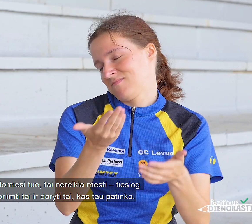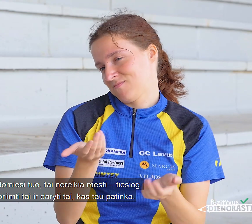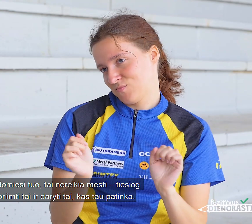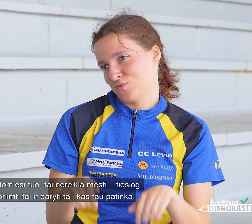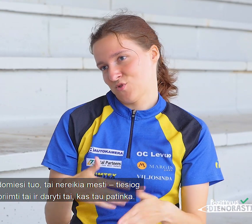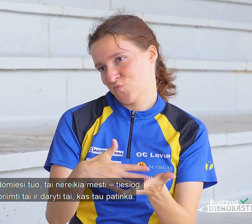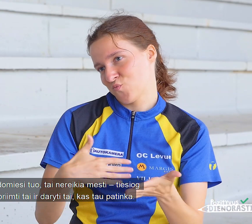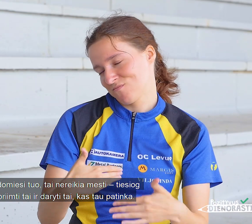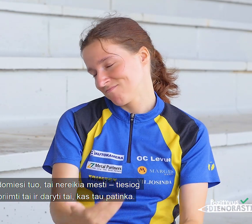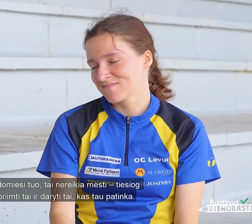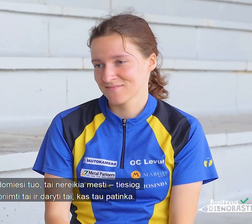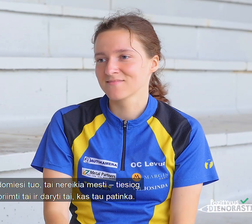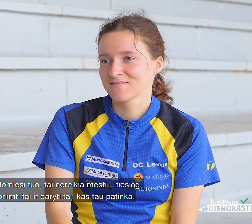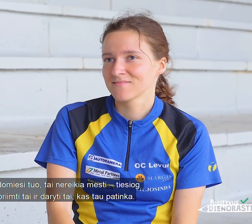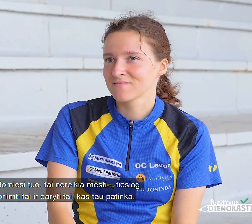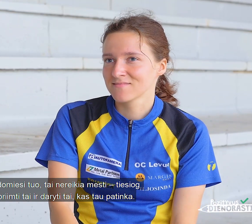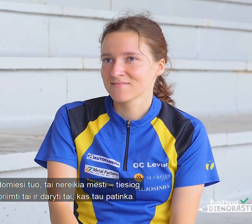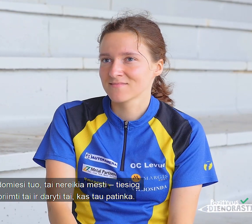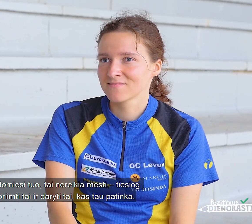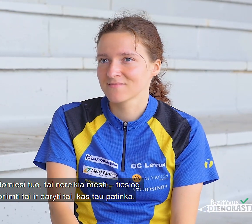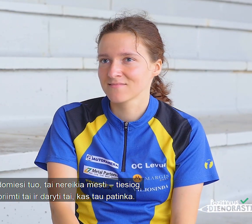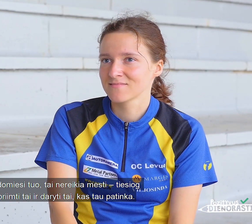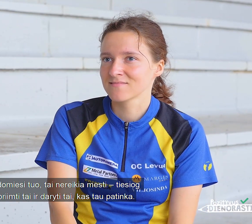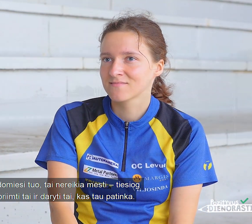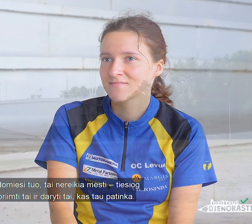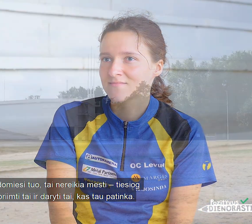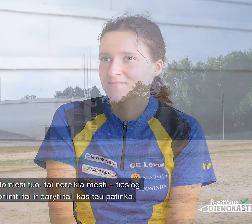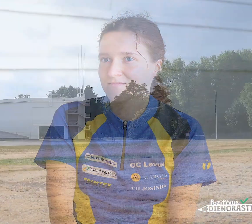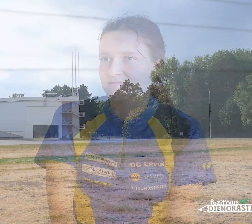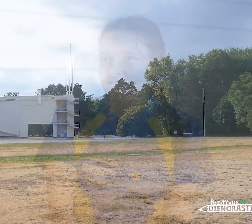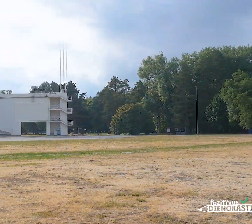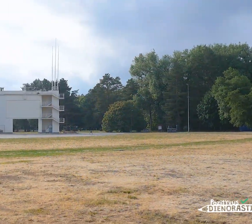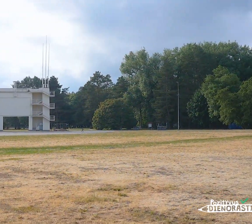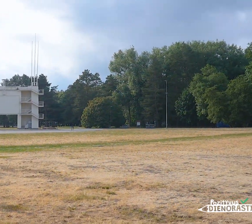tai nereikia mesti. Tiesiog priimti tai ir daryti tai, kas tau patinka.